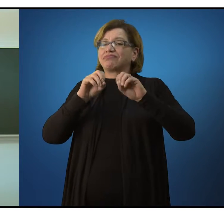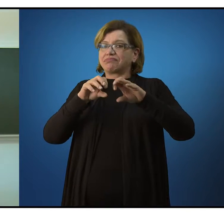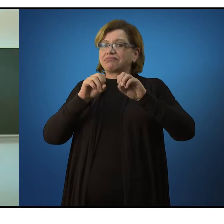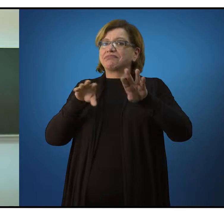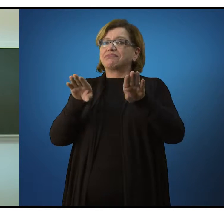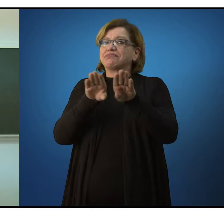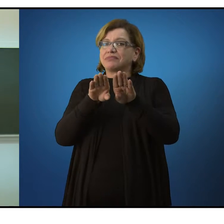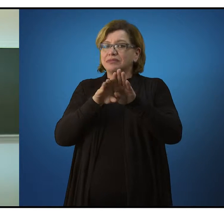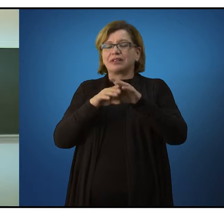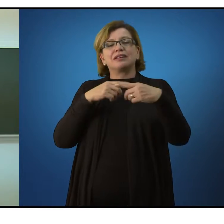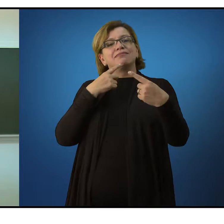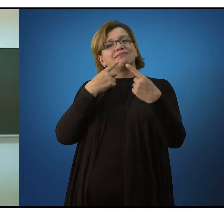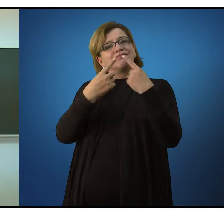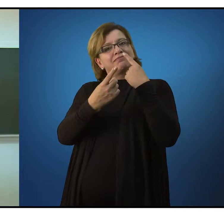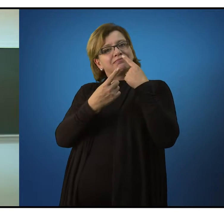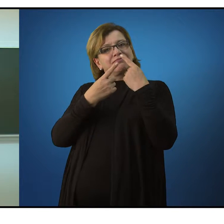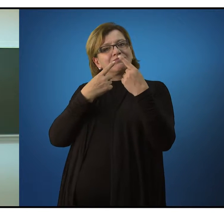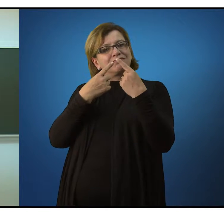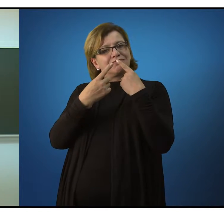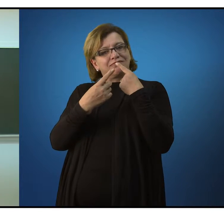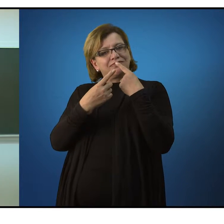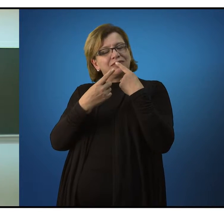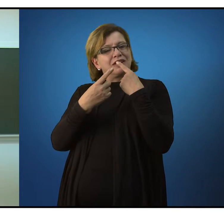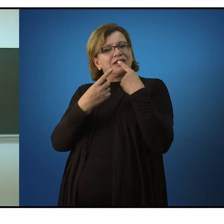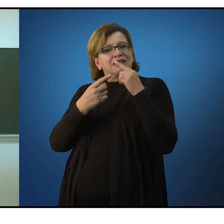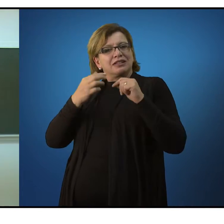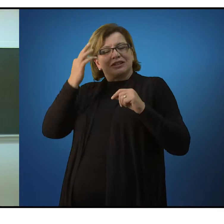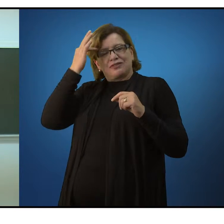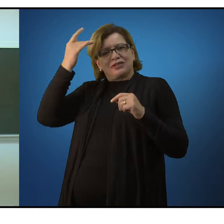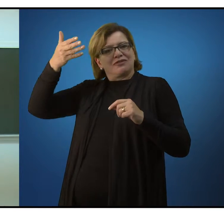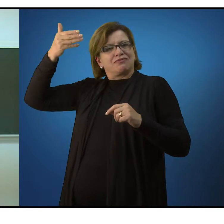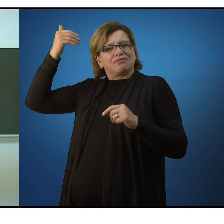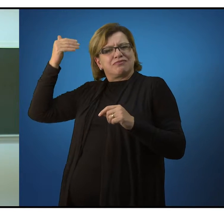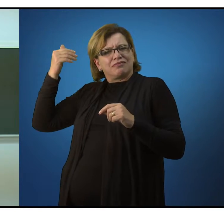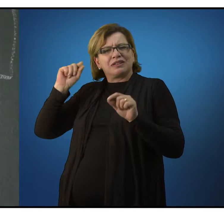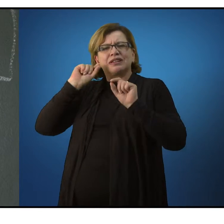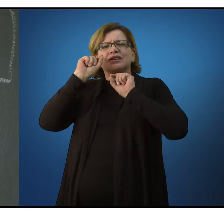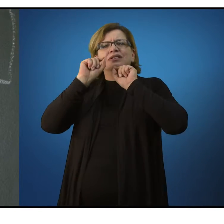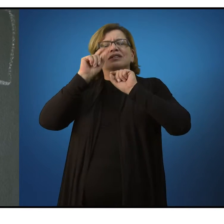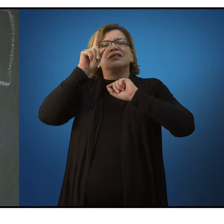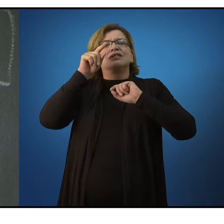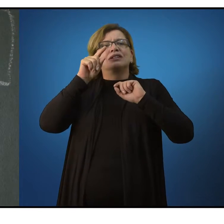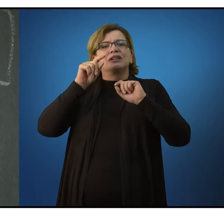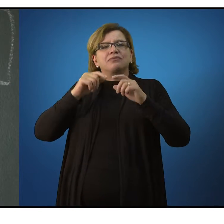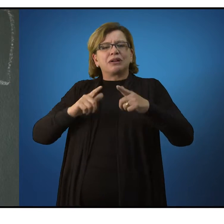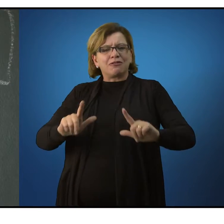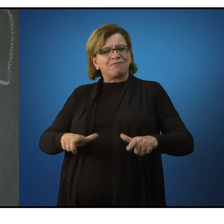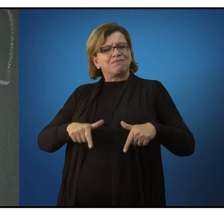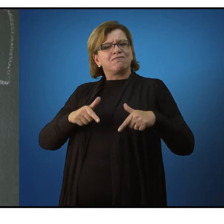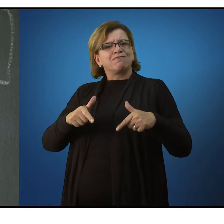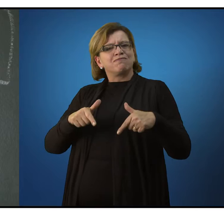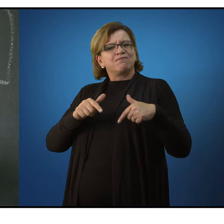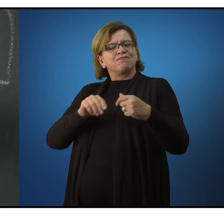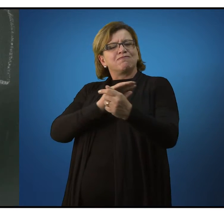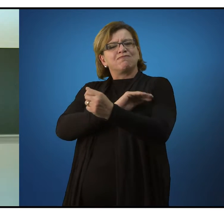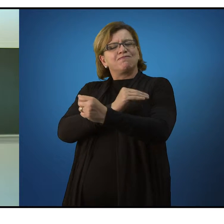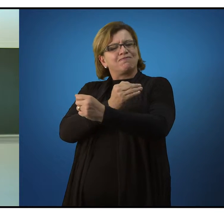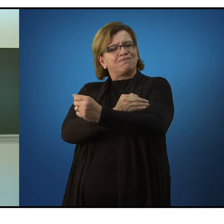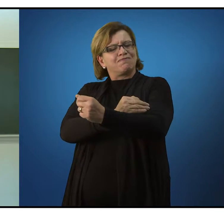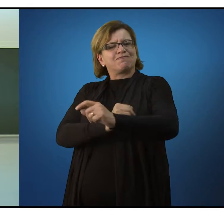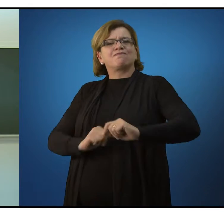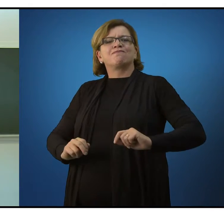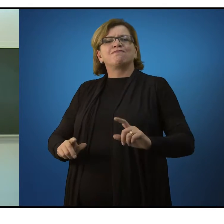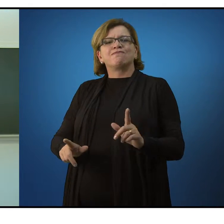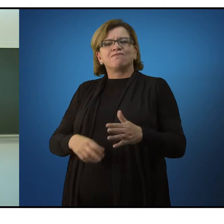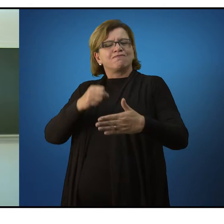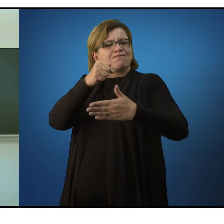A dialética, nesse processo da filosofia antiga, é determinada pela luta de forças opostas